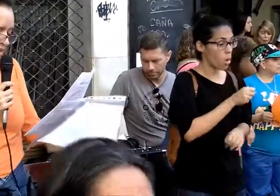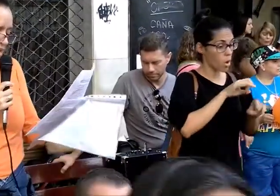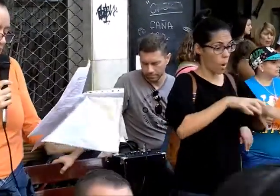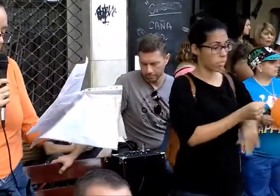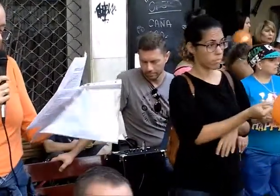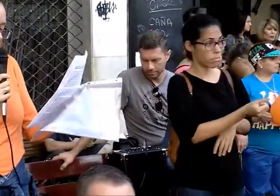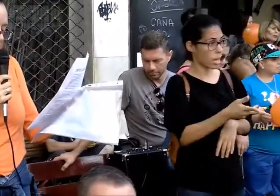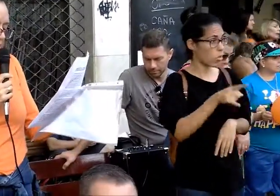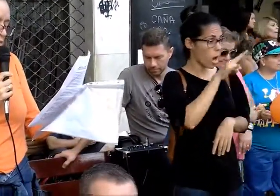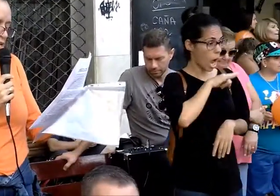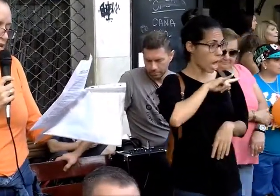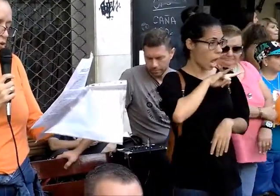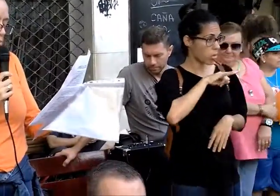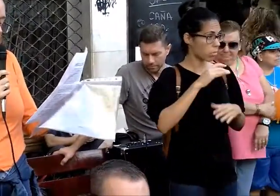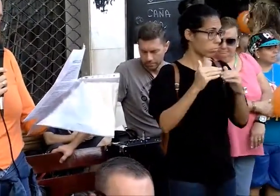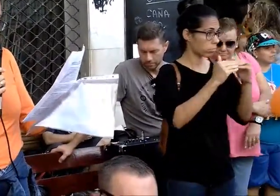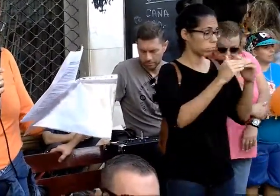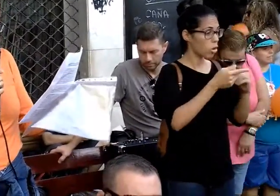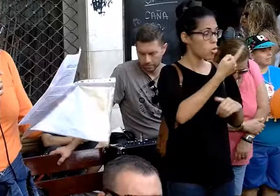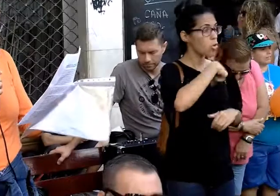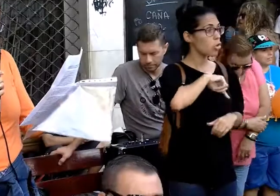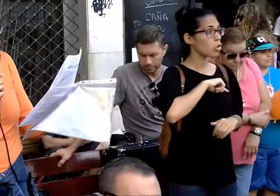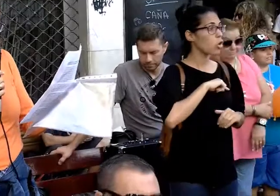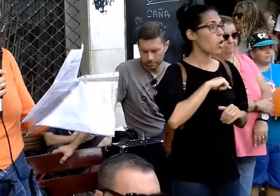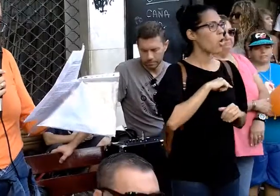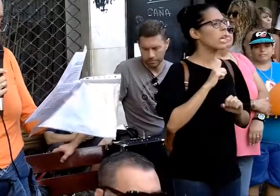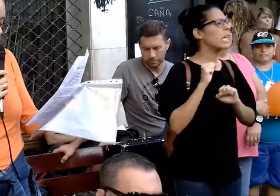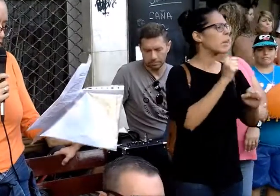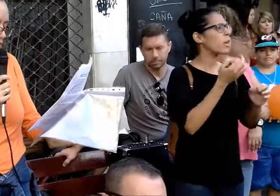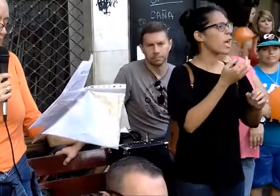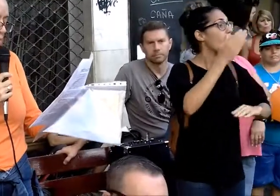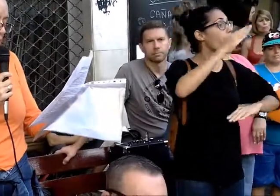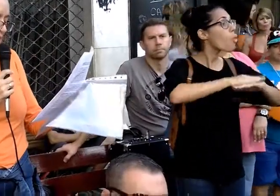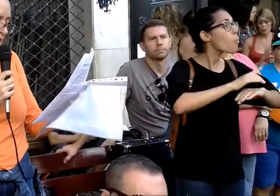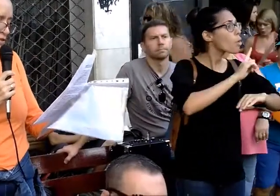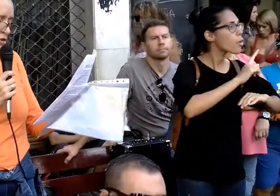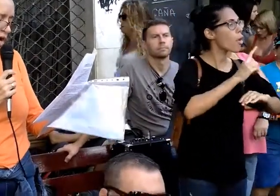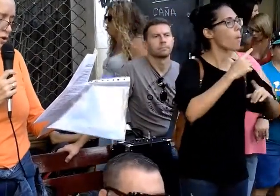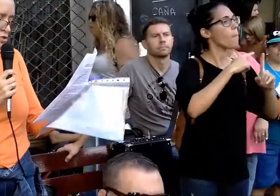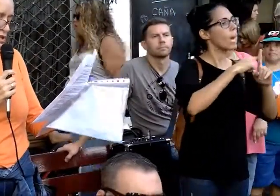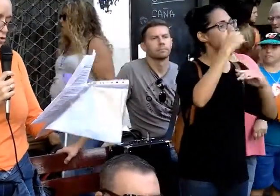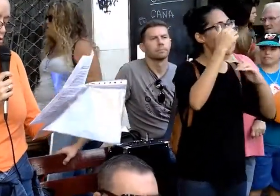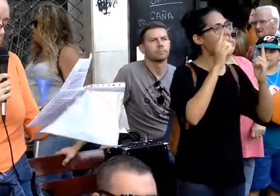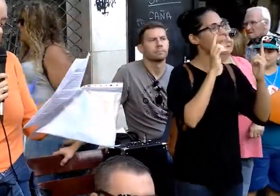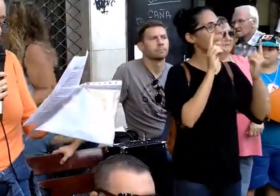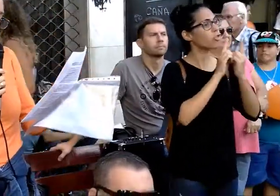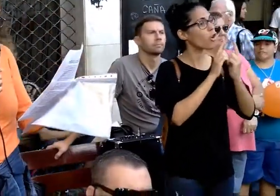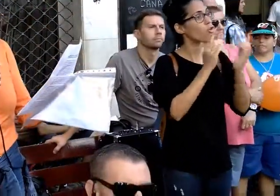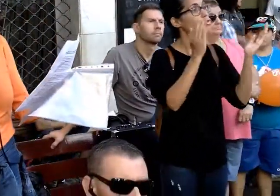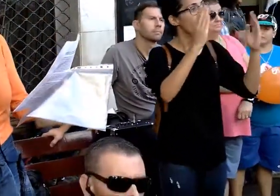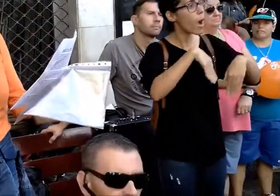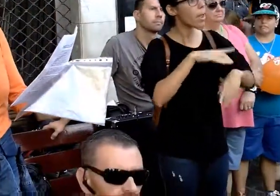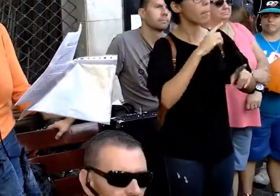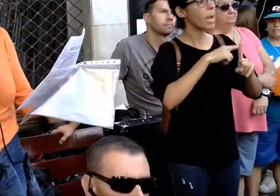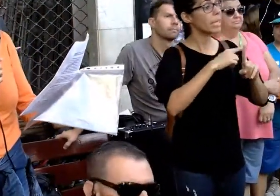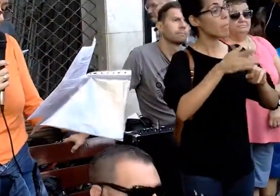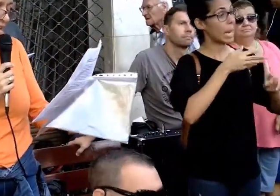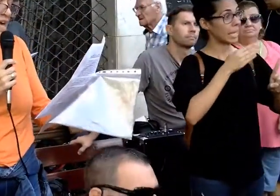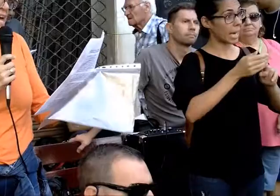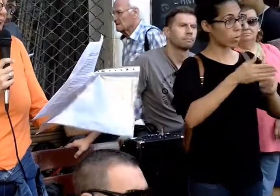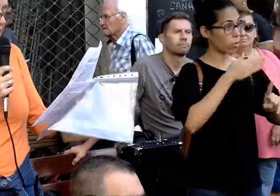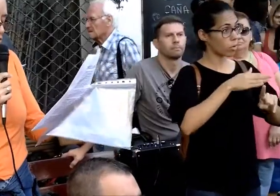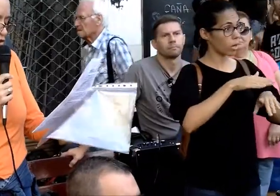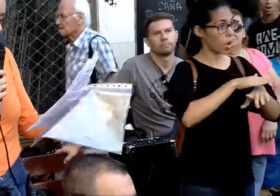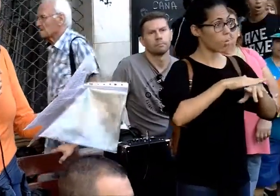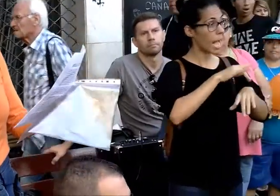demás, rechazamos el incumplimiento, la desatención y el maltrato a los que nos somete la Administración canaria